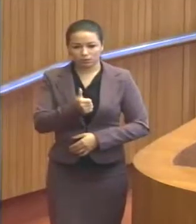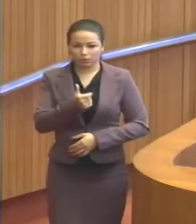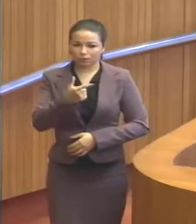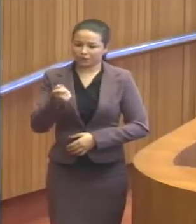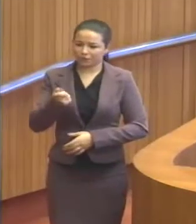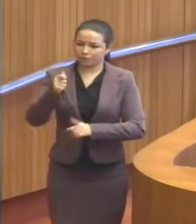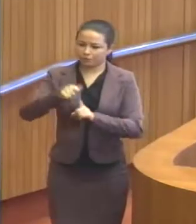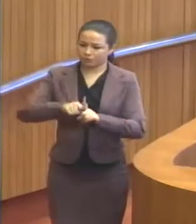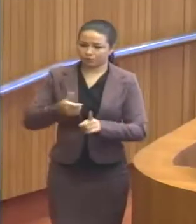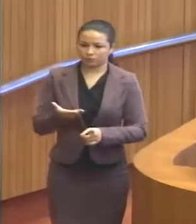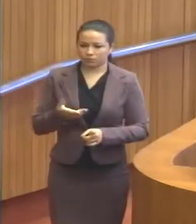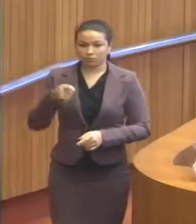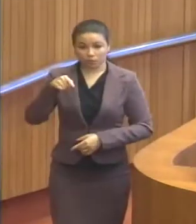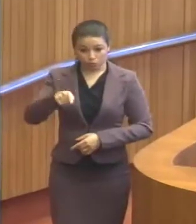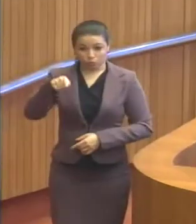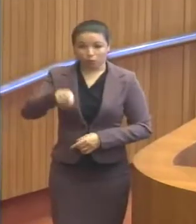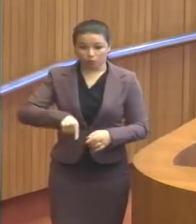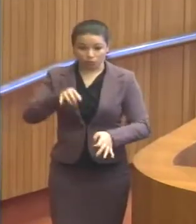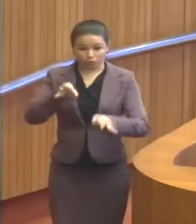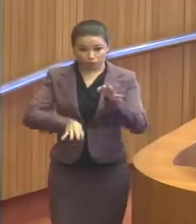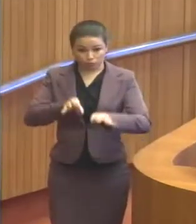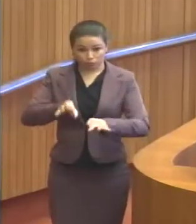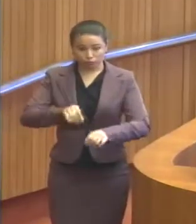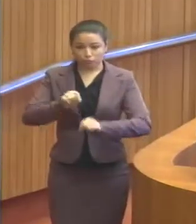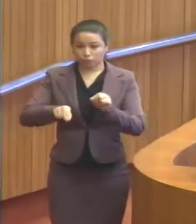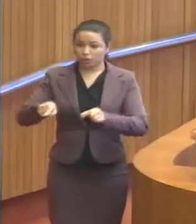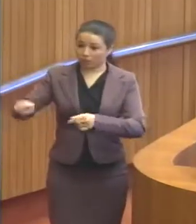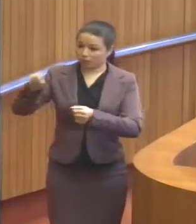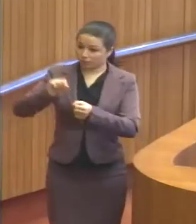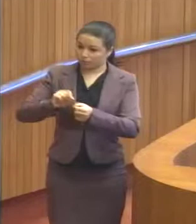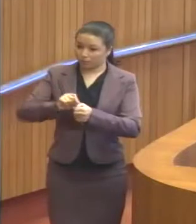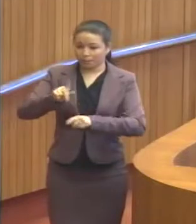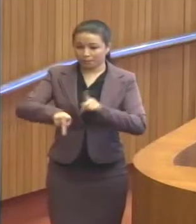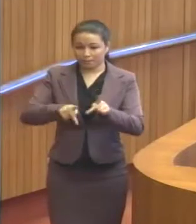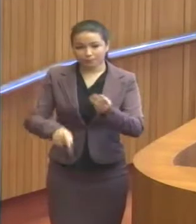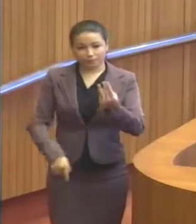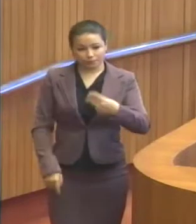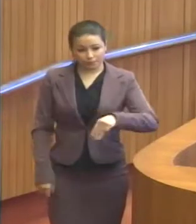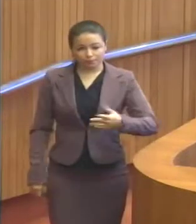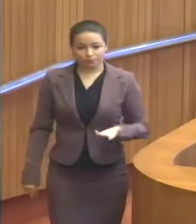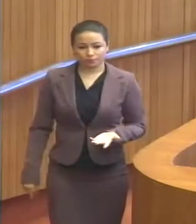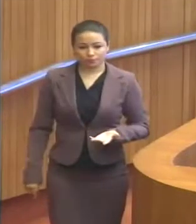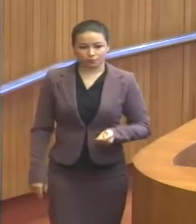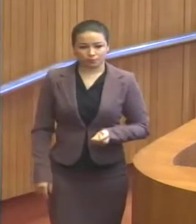mês. Isto é justo? O que ela está fazendo com o povo do Maranhão?